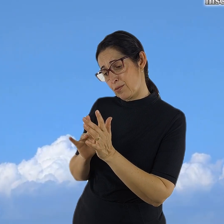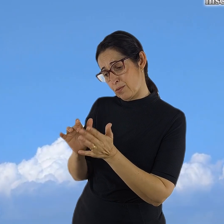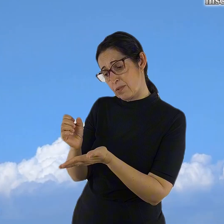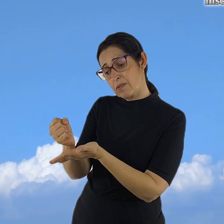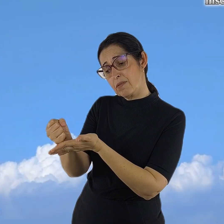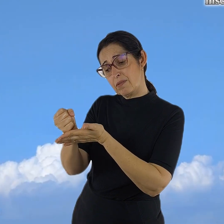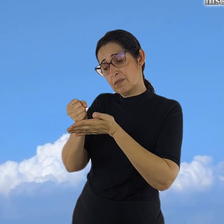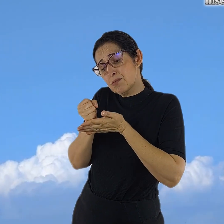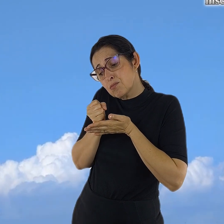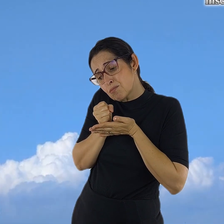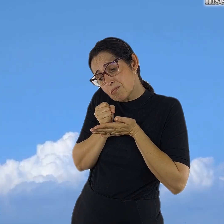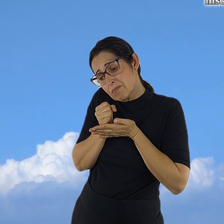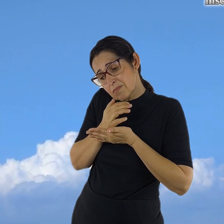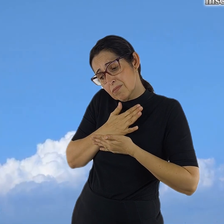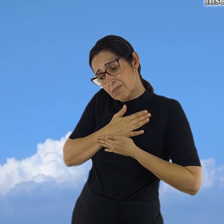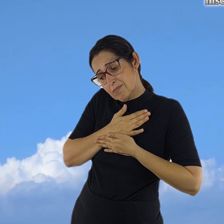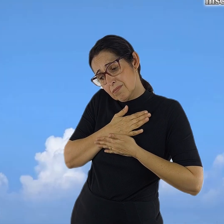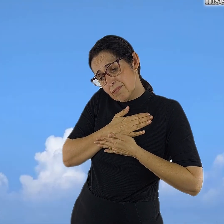ajuda-me, Senhor.